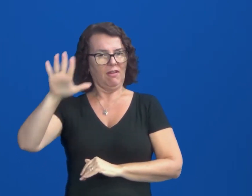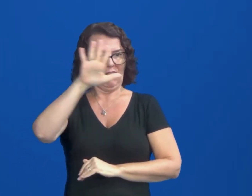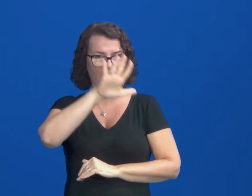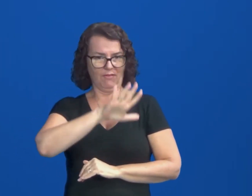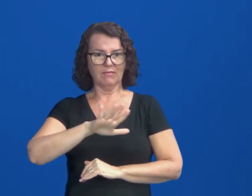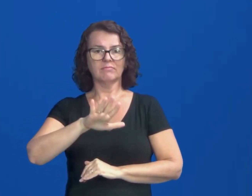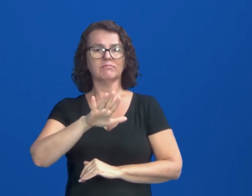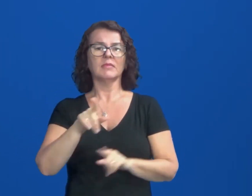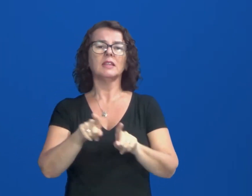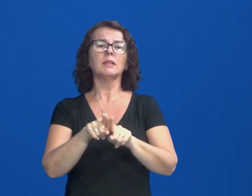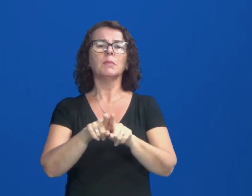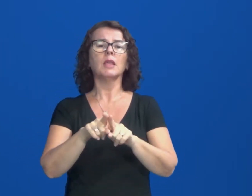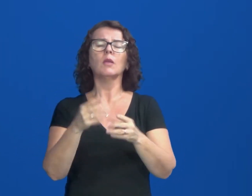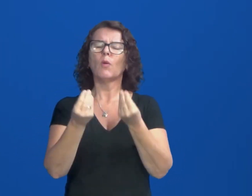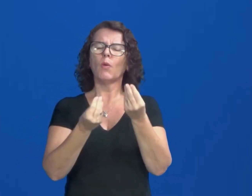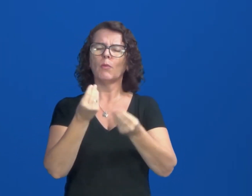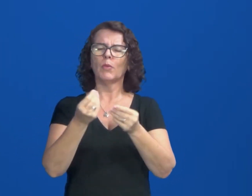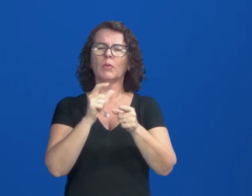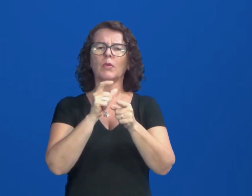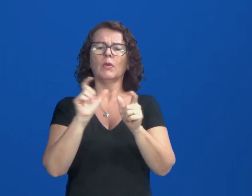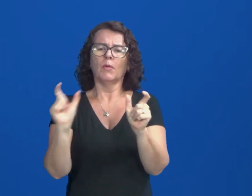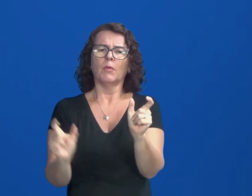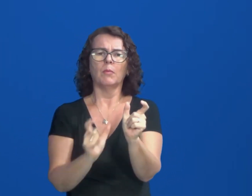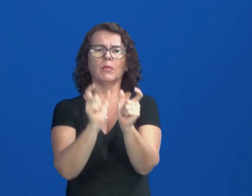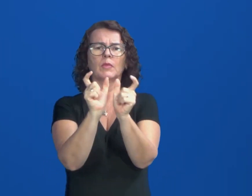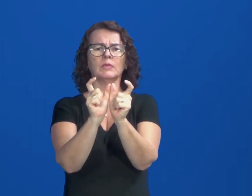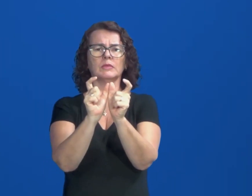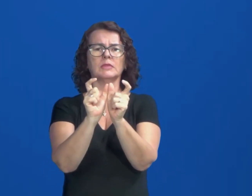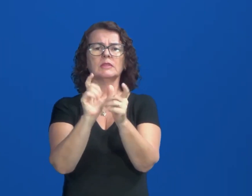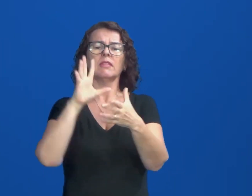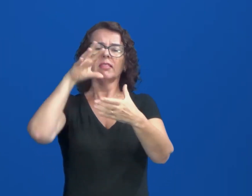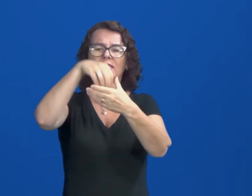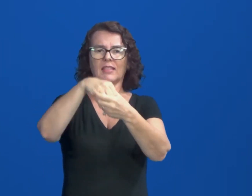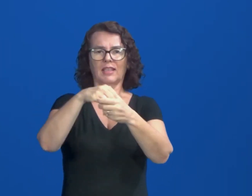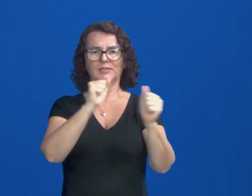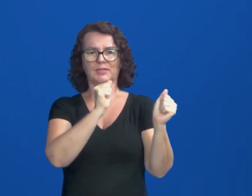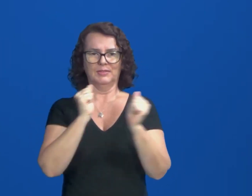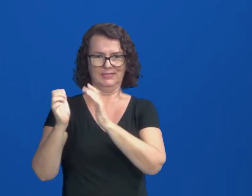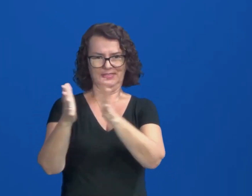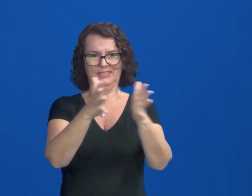E como a morfologia está posta para as línguas de sinais.